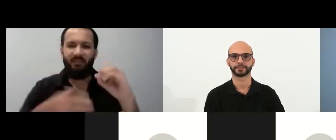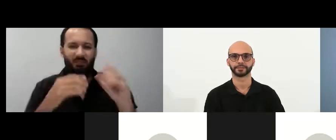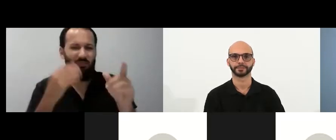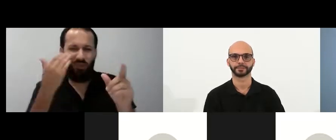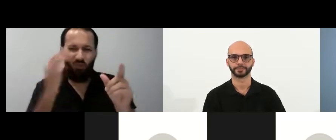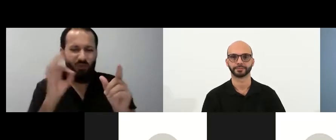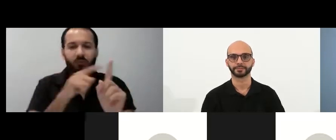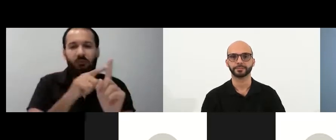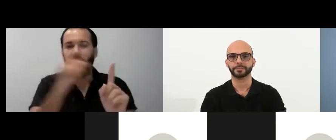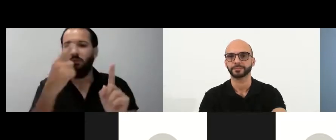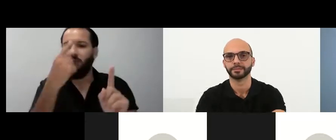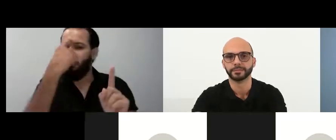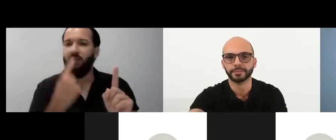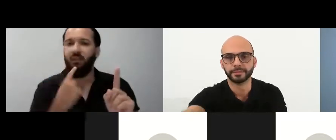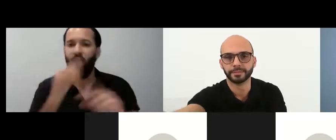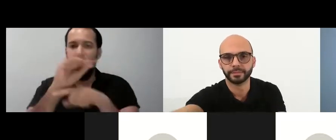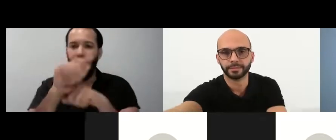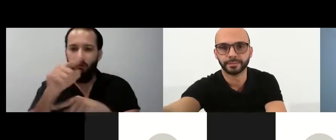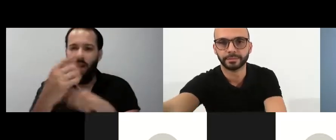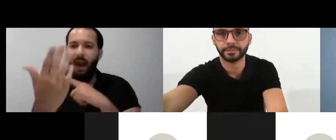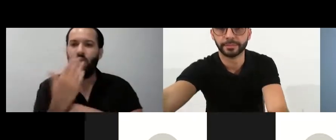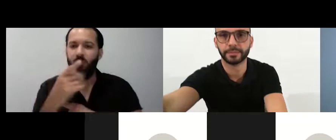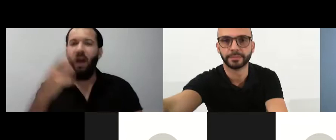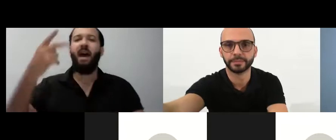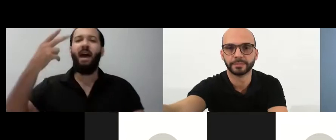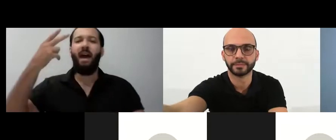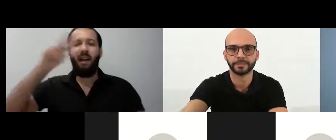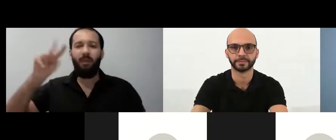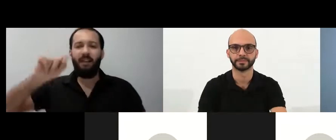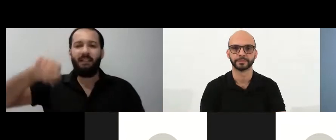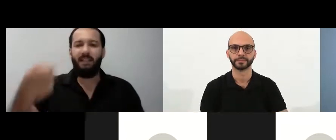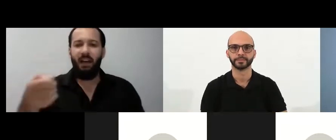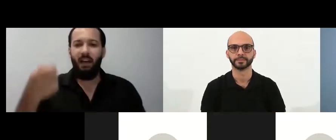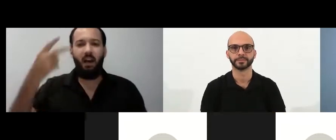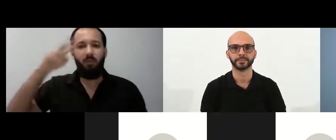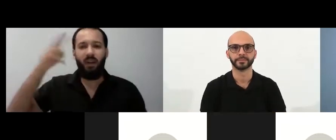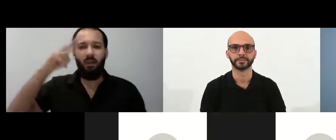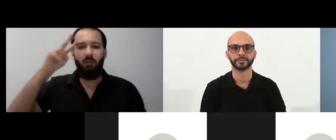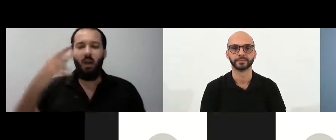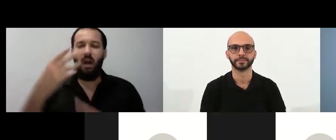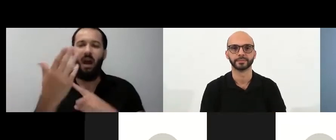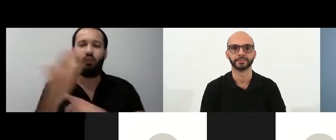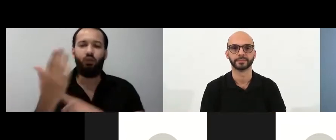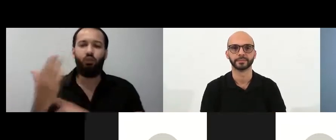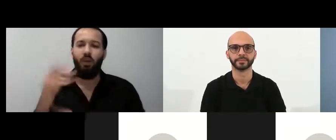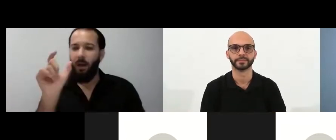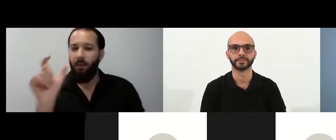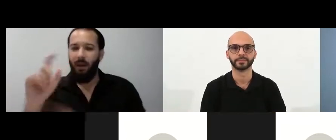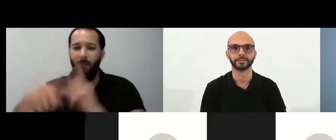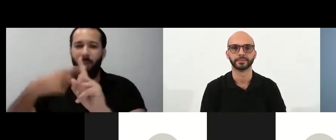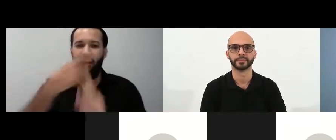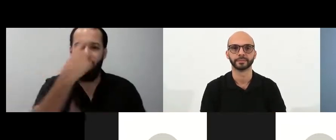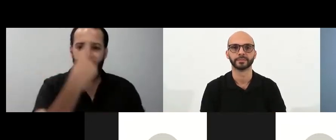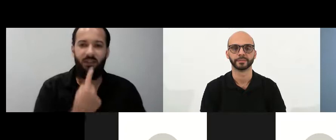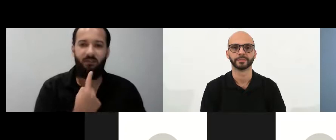vê aquela palavra e ela dá outros sinônimos, mostra a imagem, então nos auxilia nesse processo de